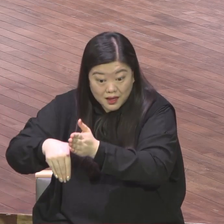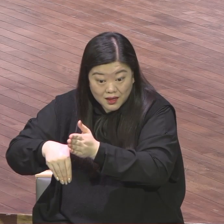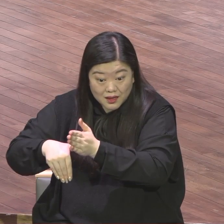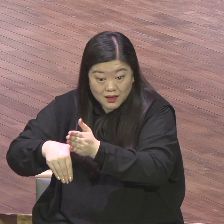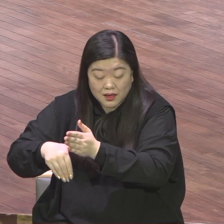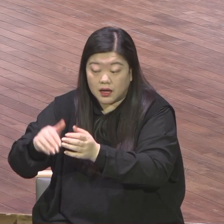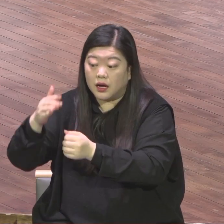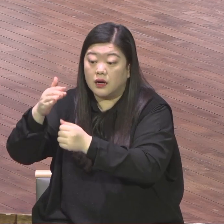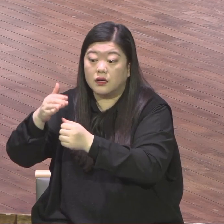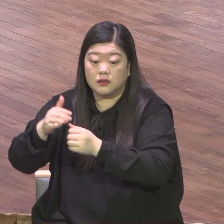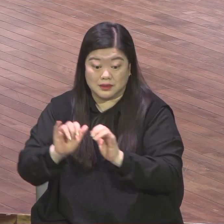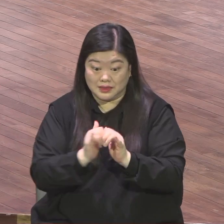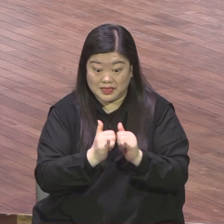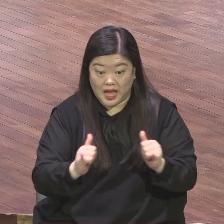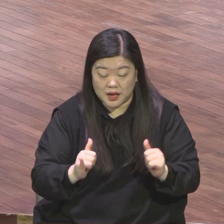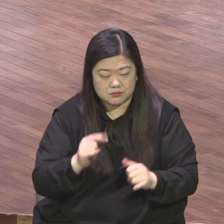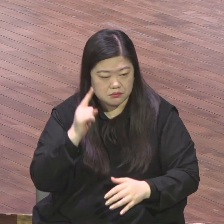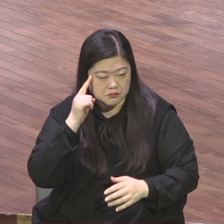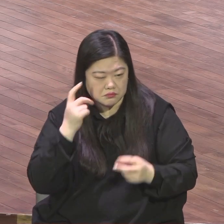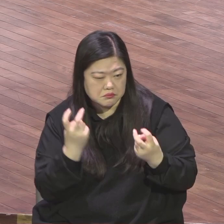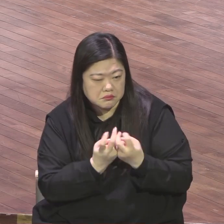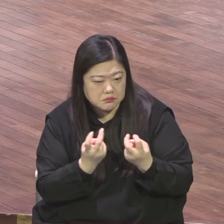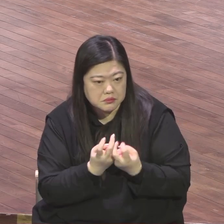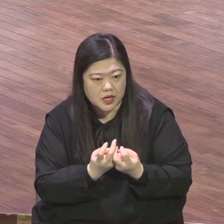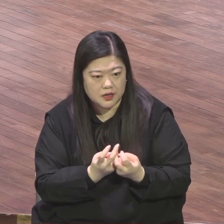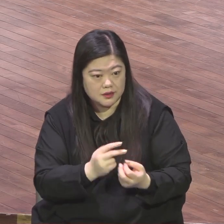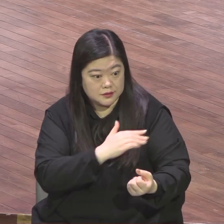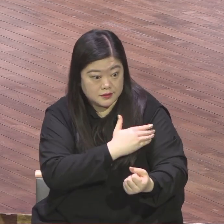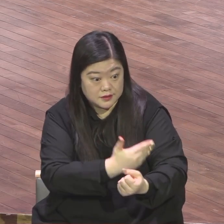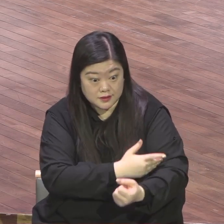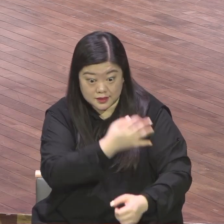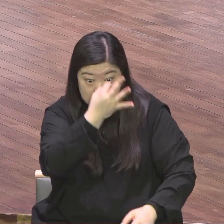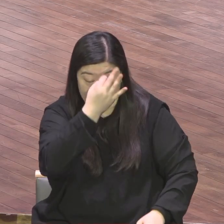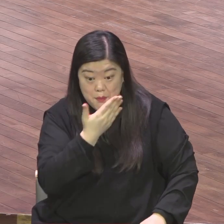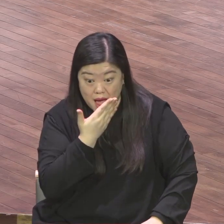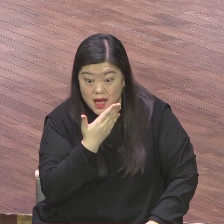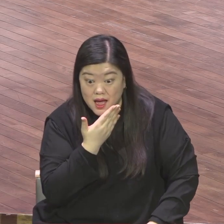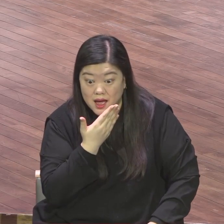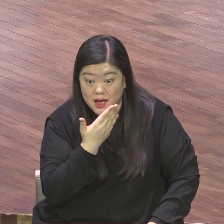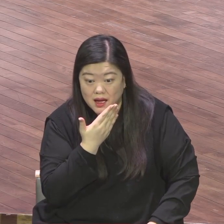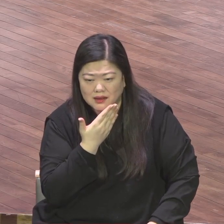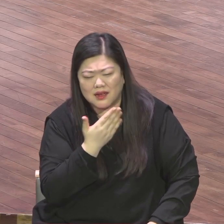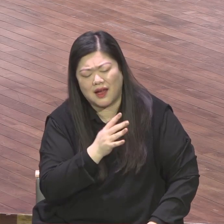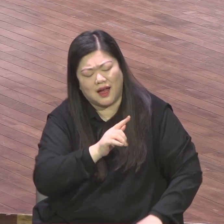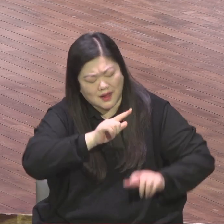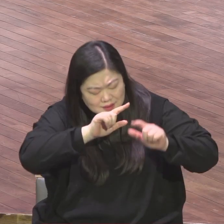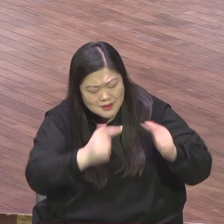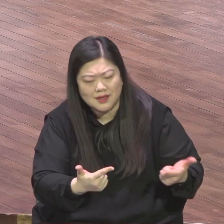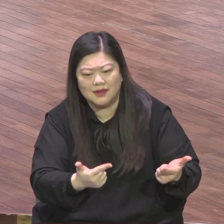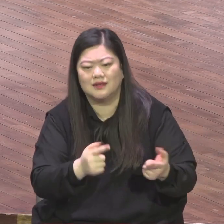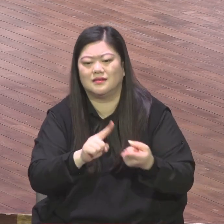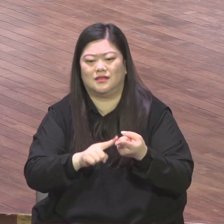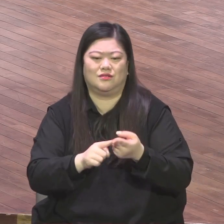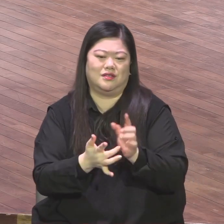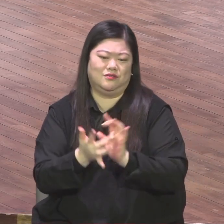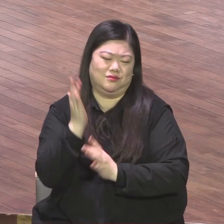인간의 힘으로, 우리의 힘으로 되어지는 것이 아니다. 라고 하는 것을 강조하고 있는